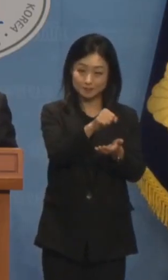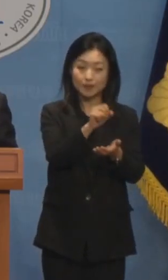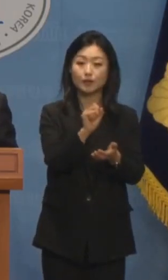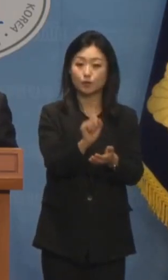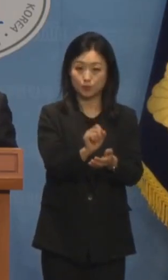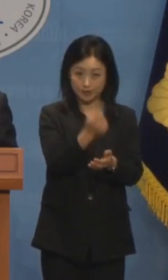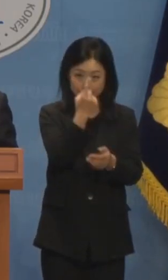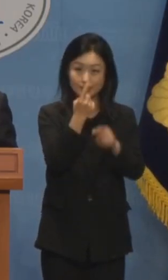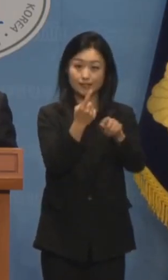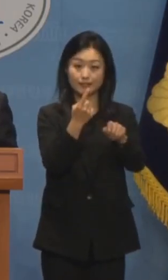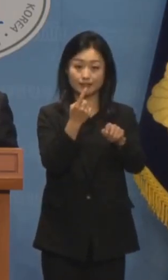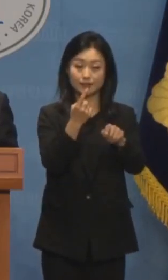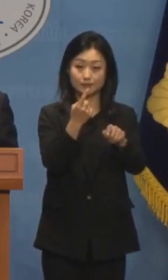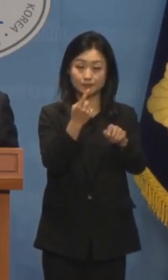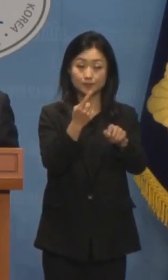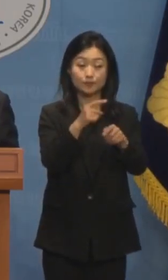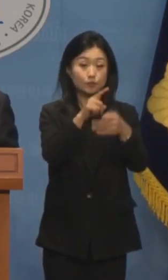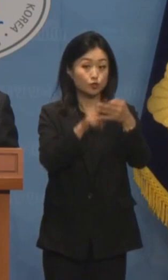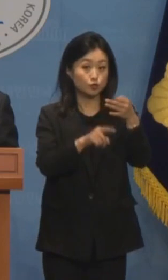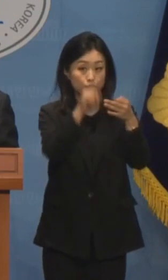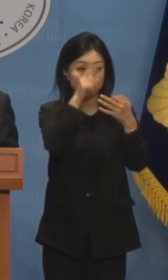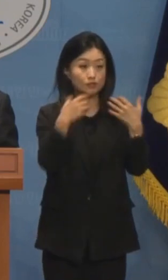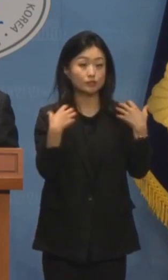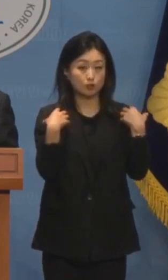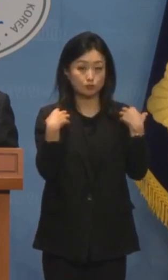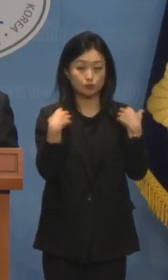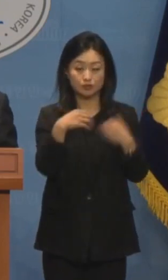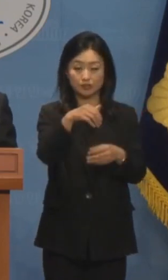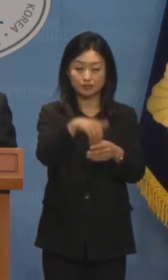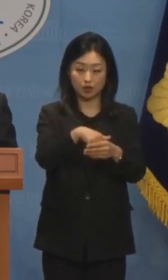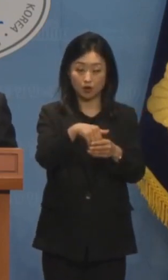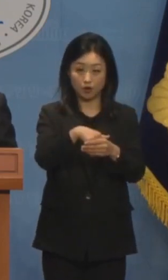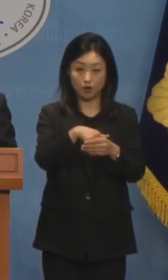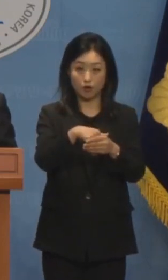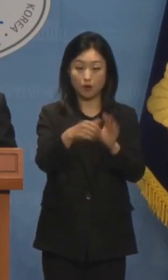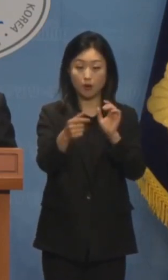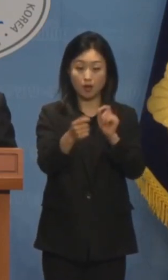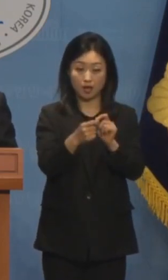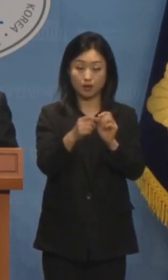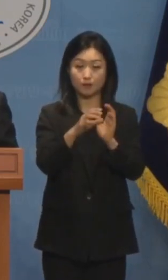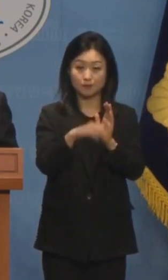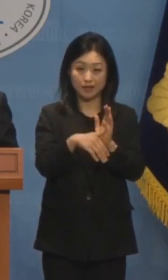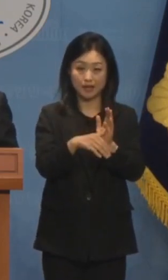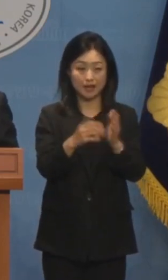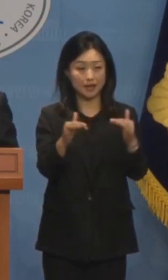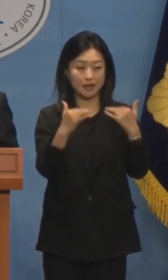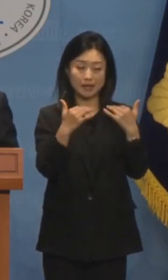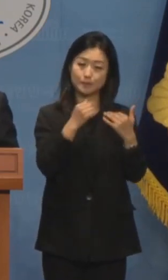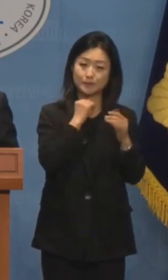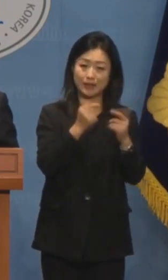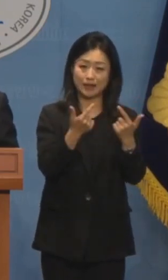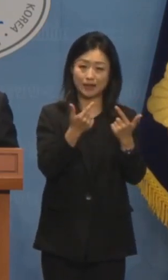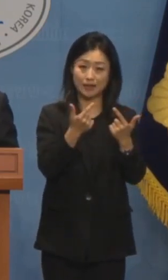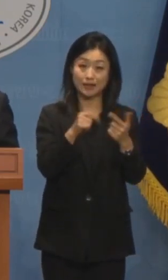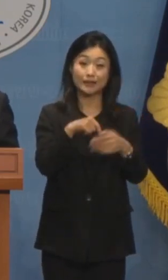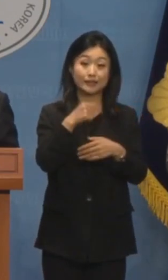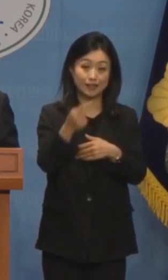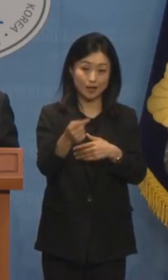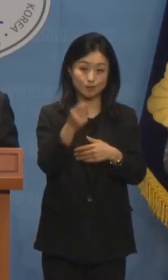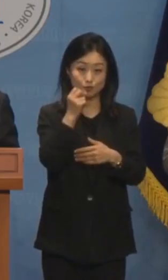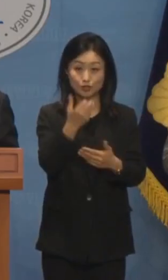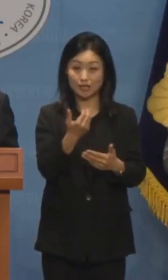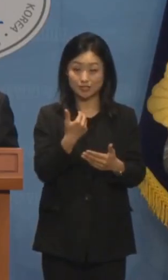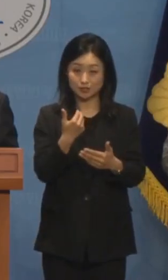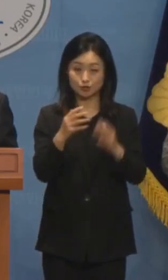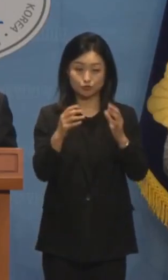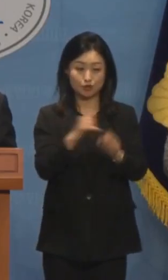출발합니다. 윤석열 정권은 총선 등을 이유로 한동안 수사를 뭉개더니 2달 전 권익위에서 먼저